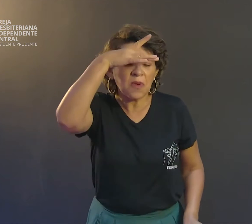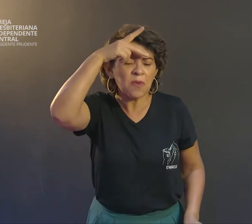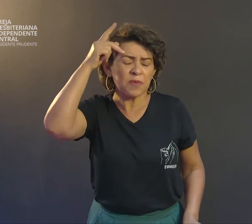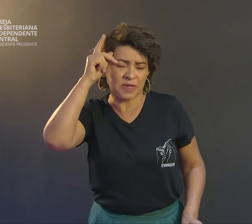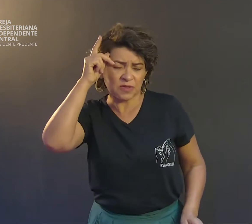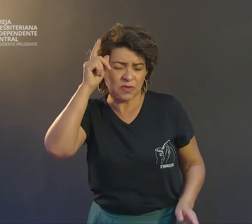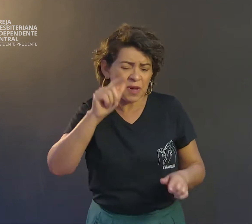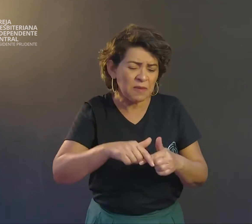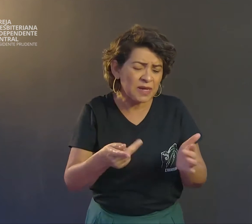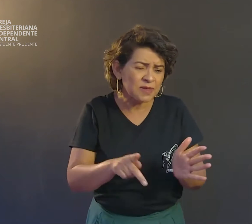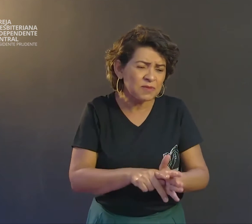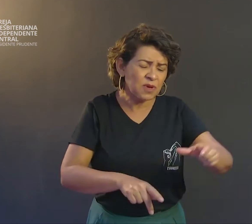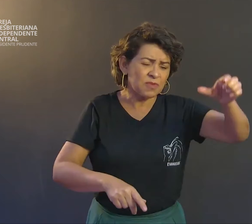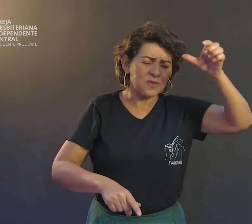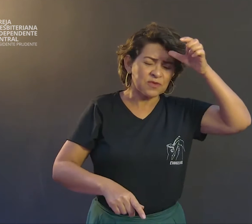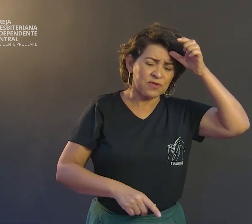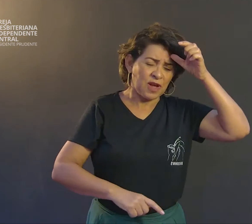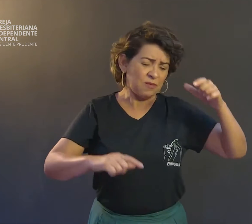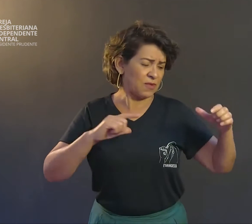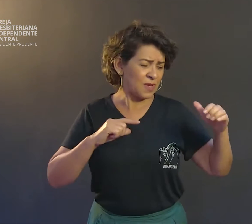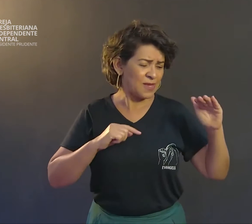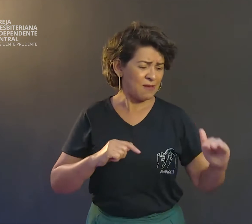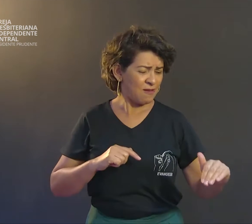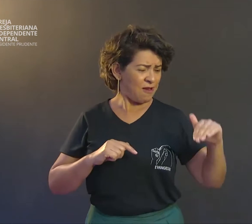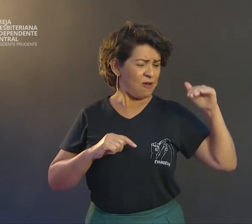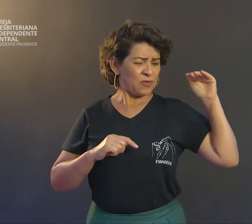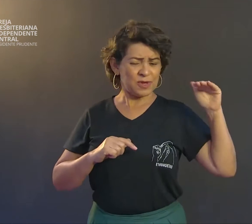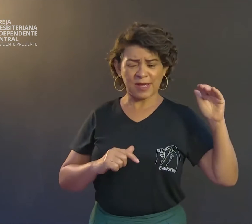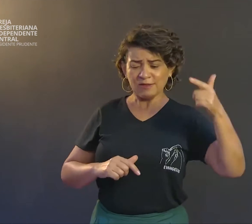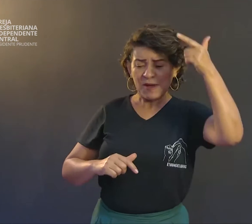possuem autoridade ou direito sobre pessoas e o mundo.